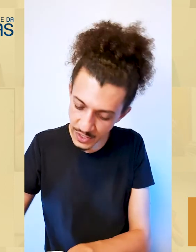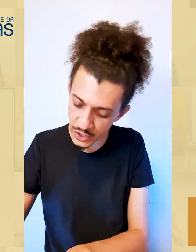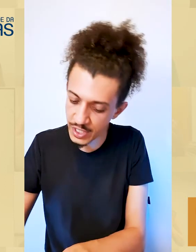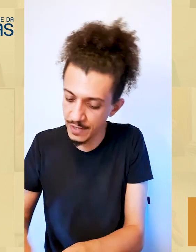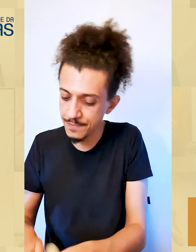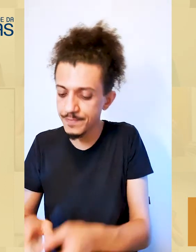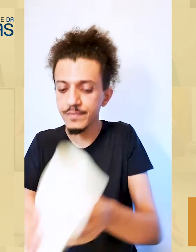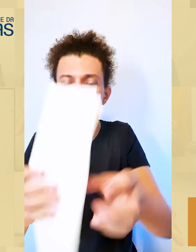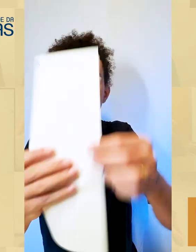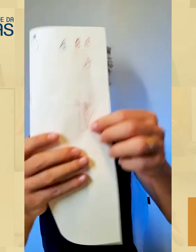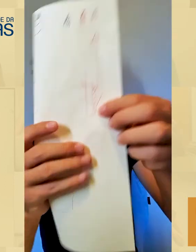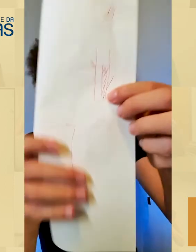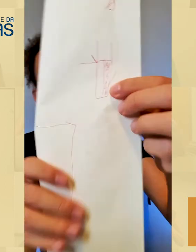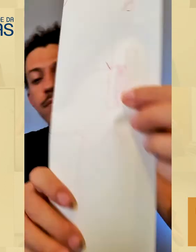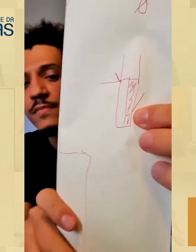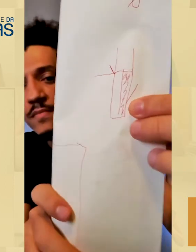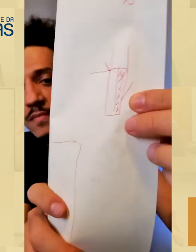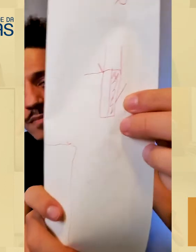metade preenchida.